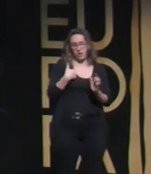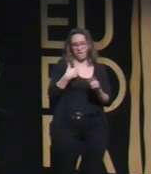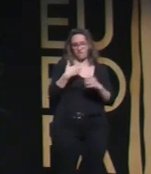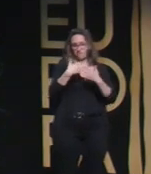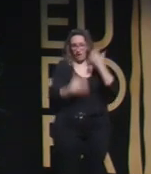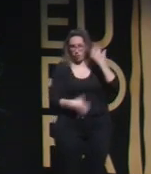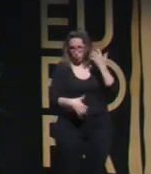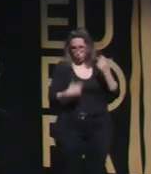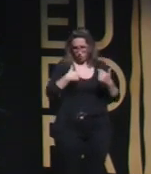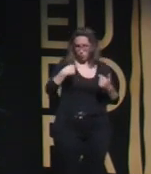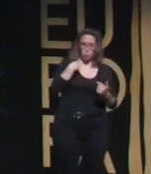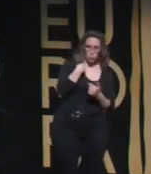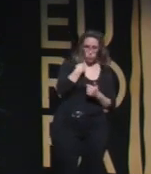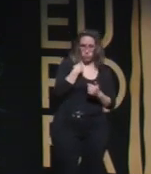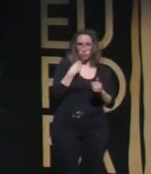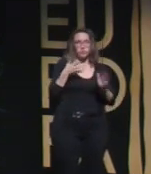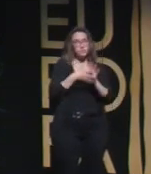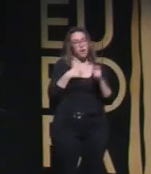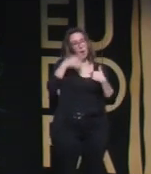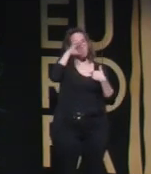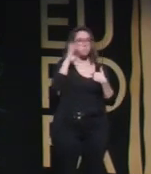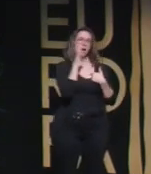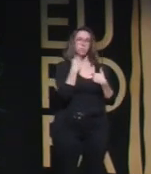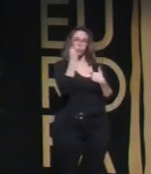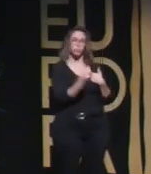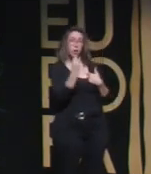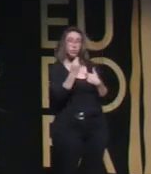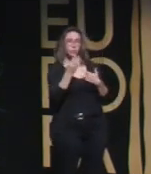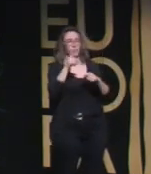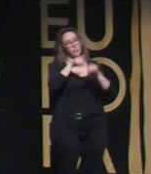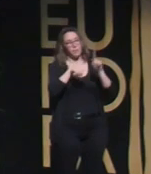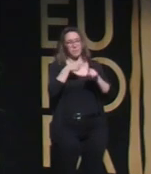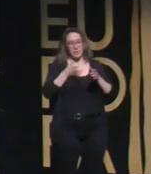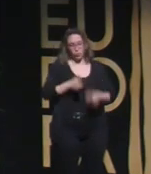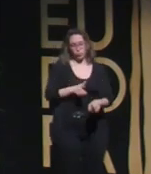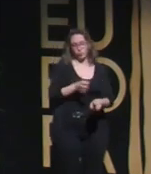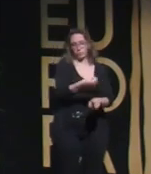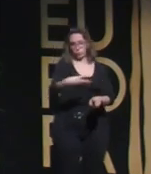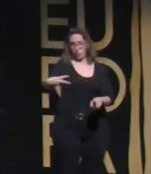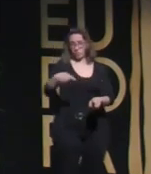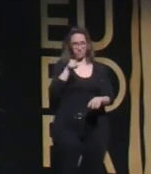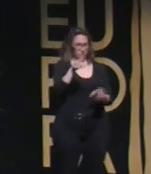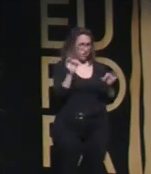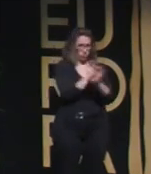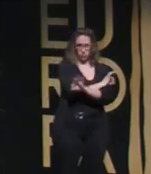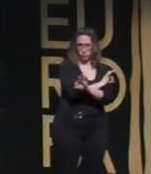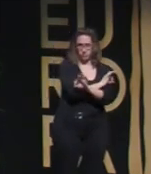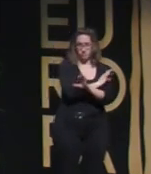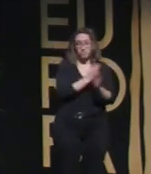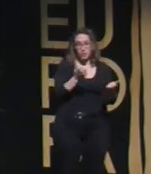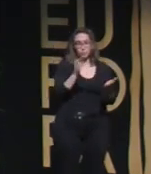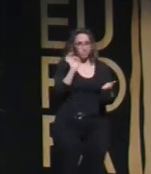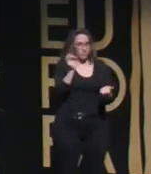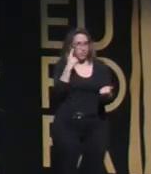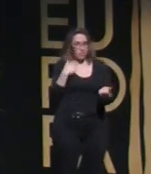nuestra eficacia como padres o como madres en función de los resultados de nuestros hijos, ¿vale? Y eso es un gravísimo error, pero estamos condenados de alguna forma a ello